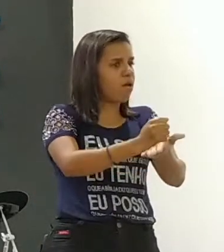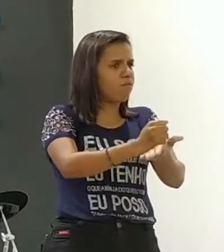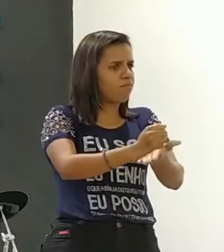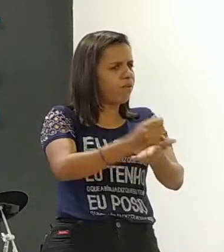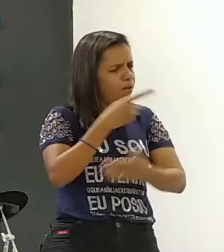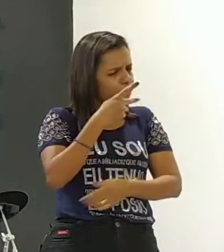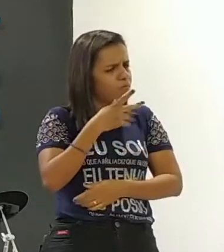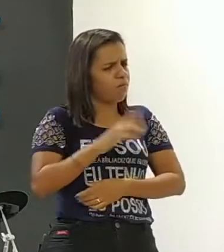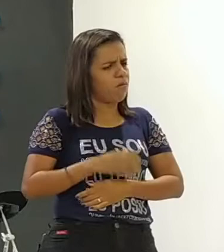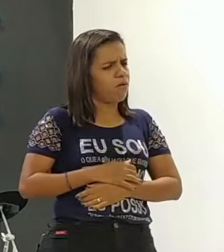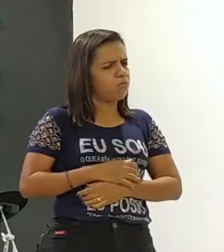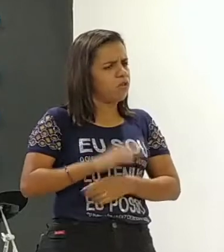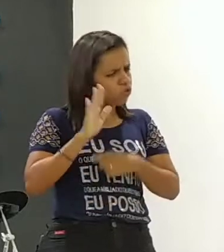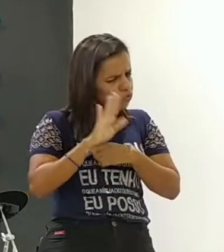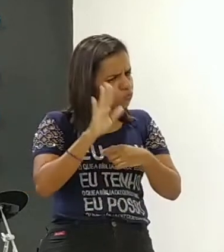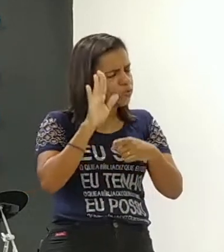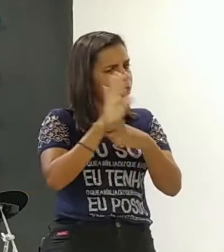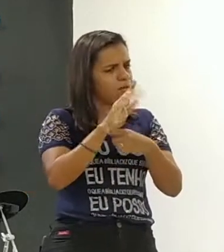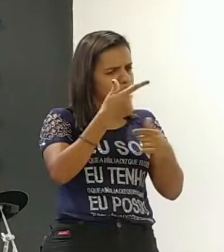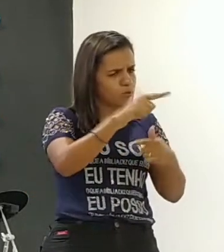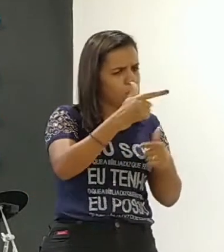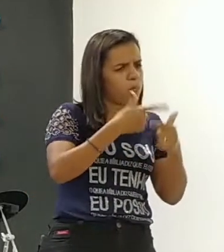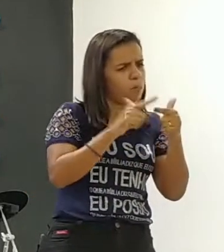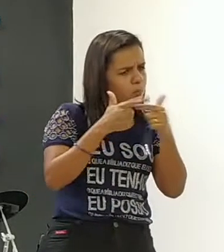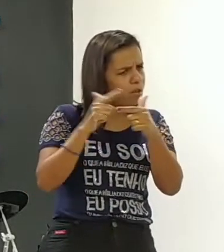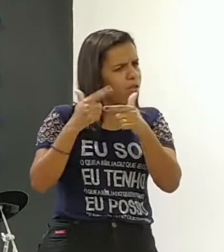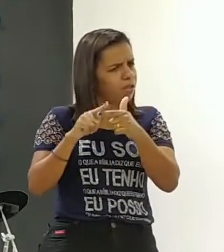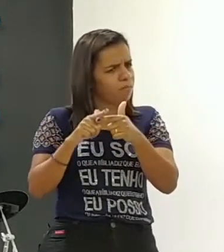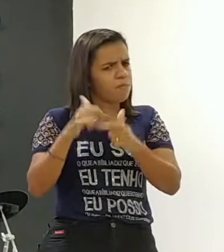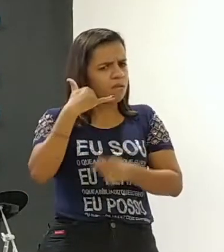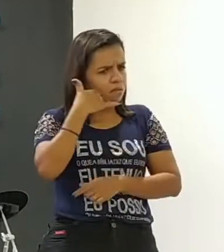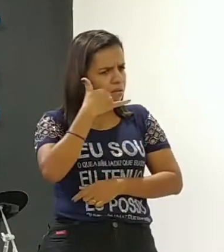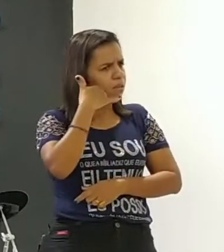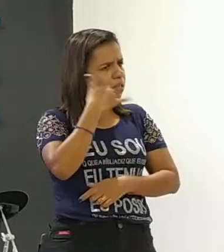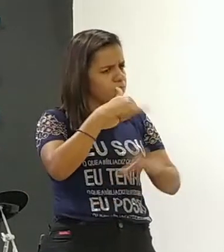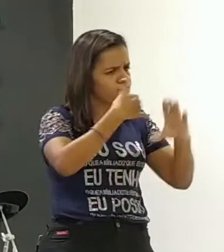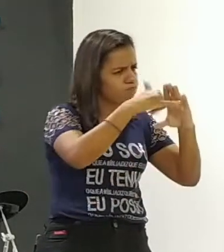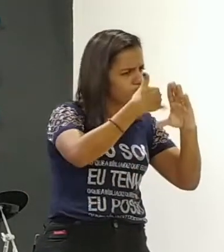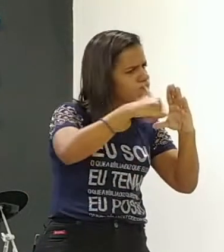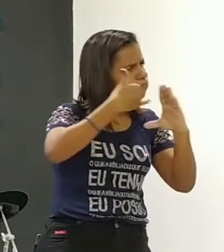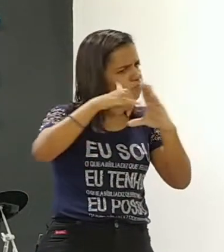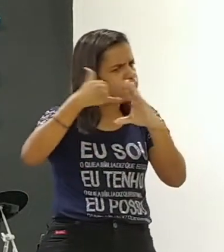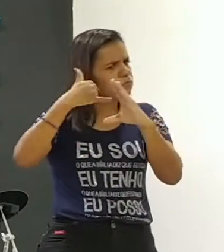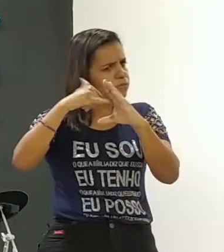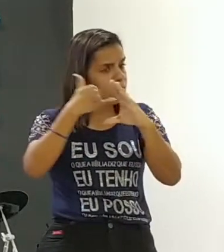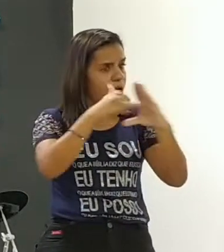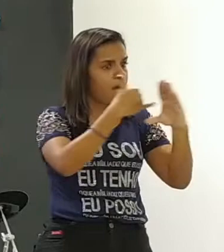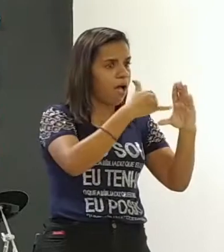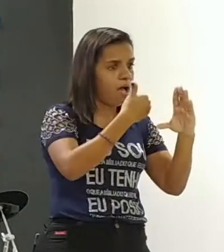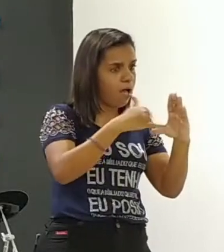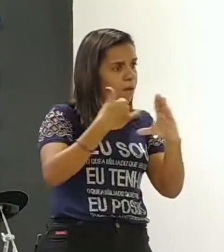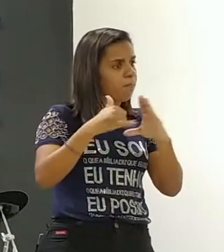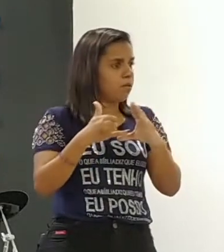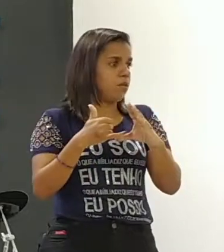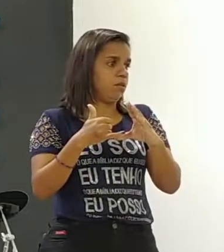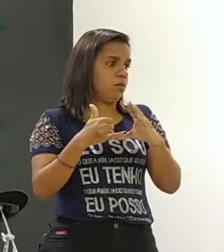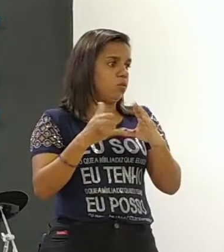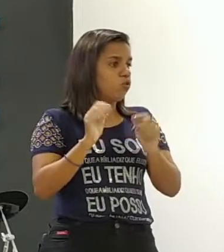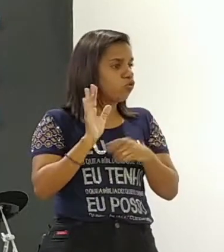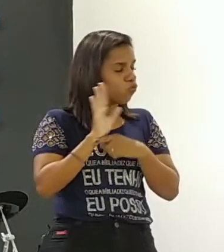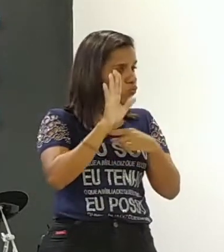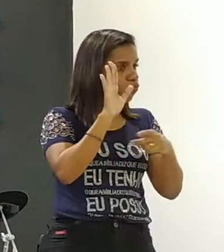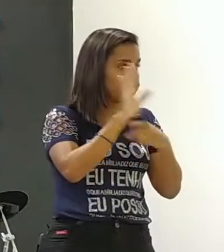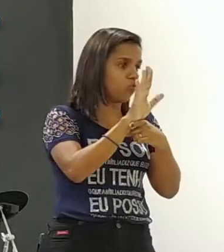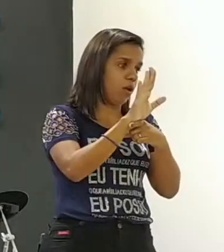você: irmão, conta comigo, eu estou aqui. Conta comigo, me liga, fala comigo, divide comigo. Eu estou aqui para